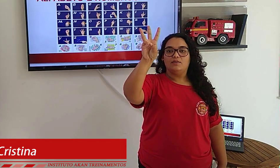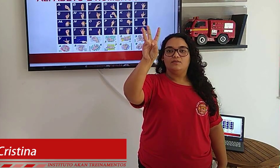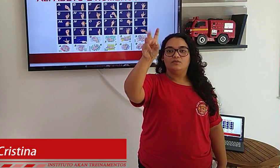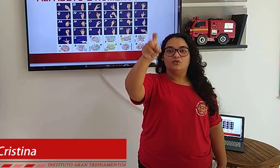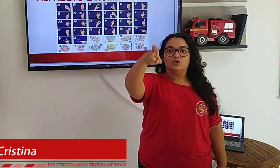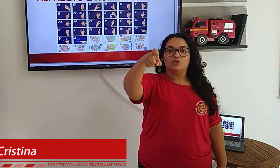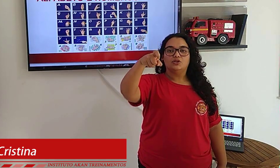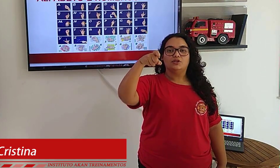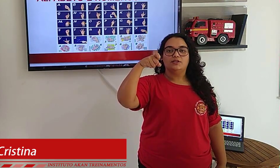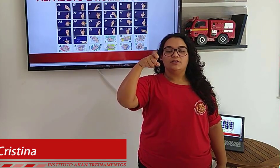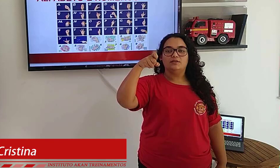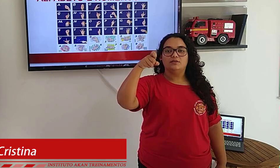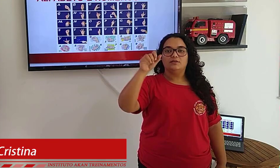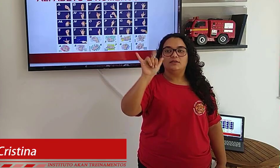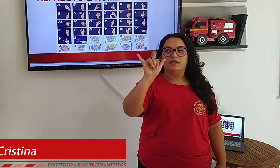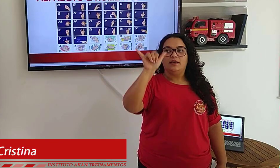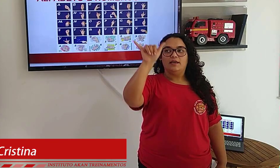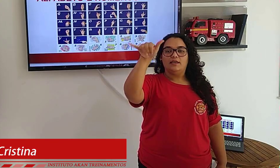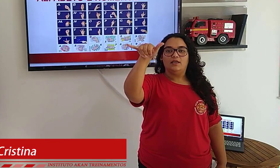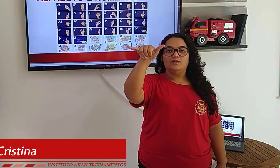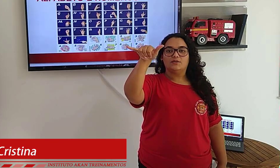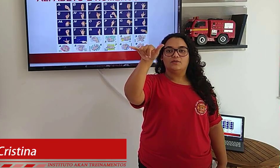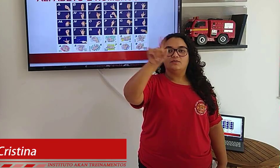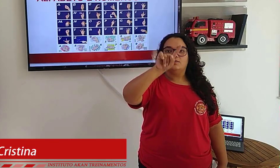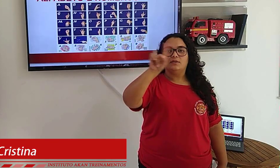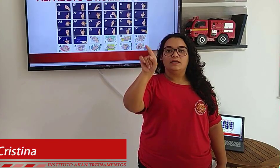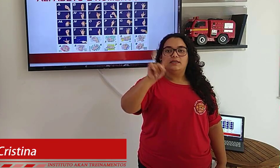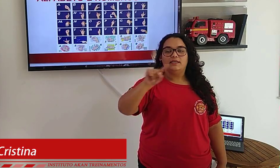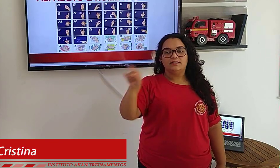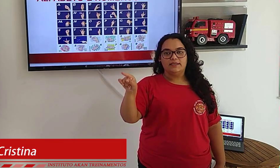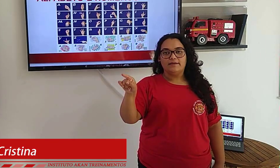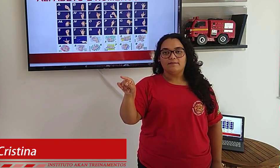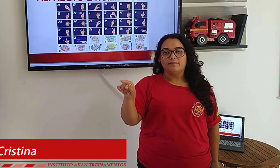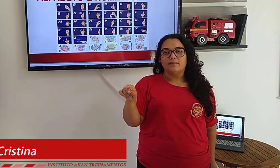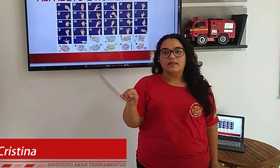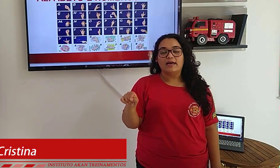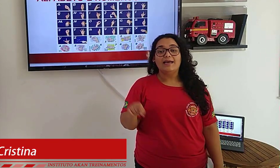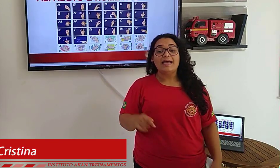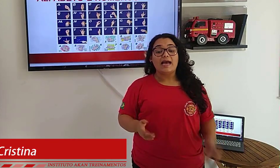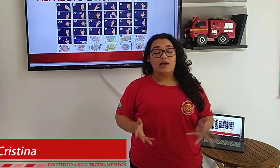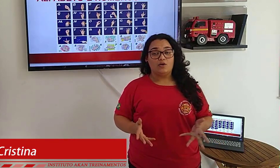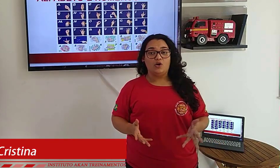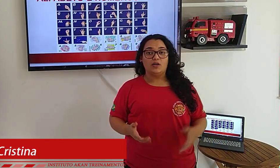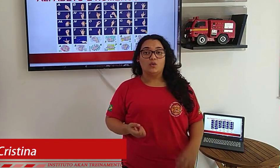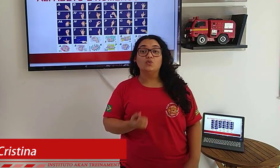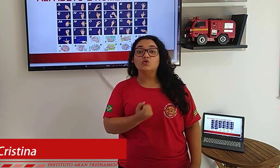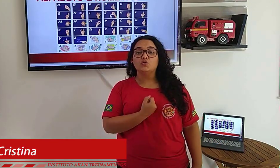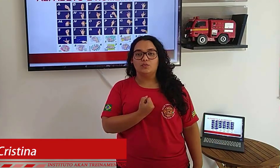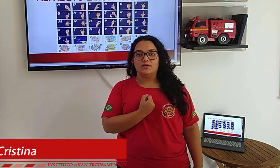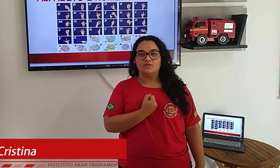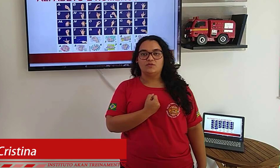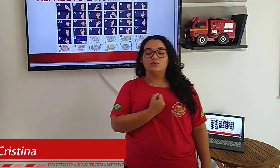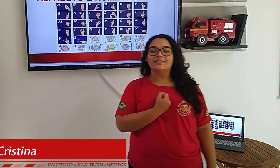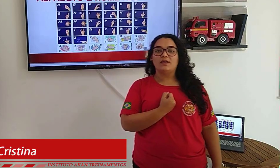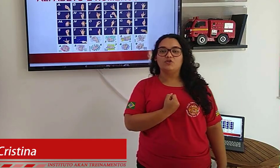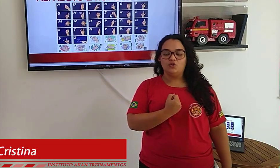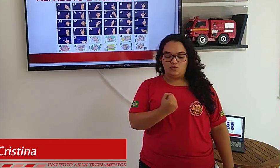W, X, Y e Z, tá? Agora, os números. O sinal de